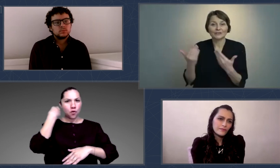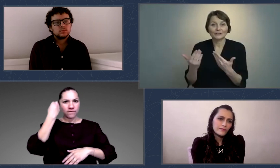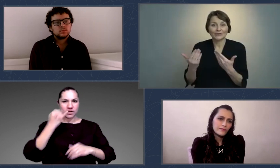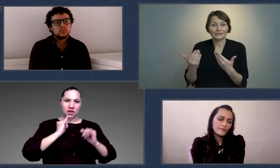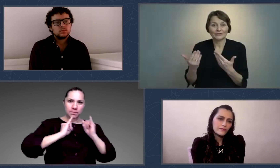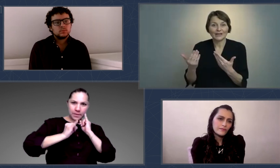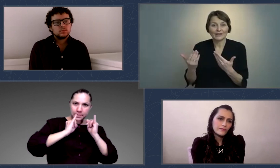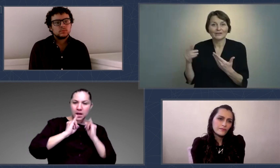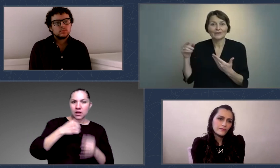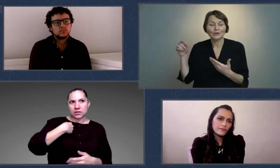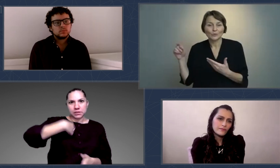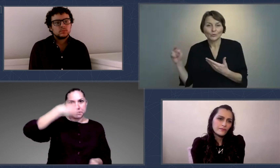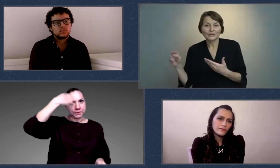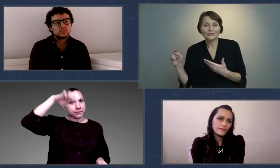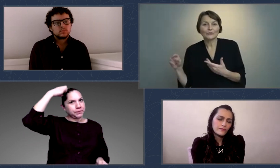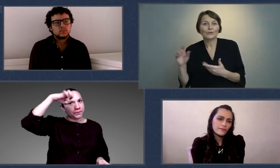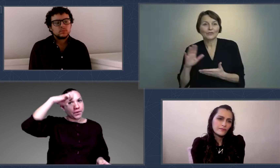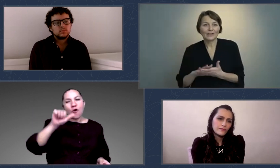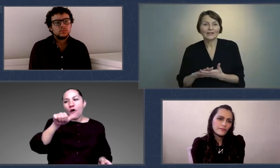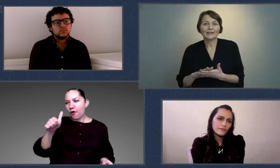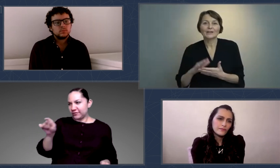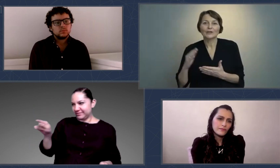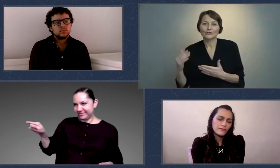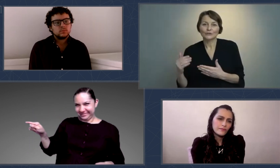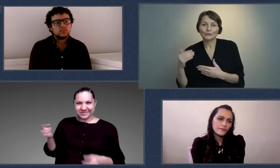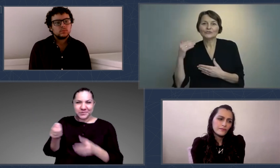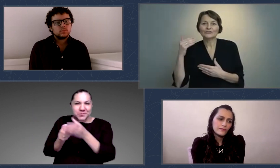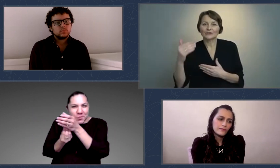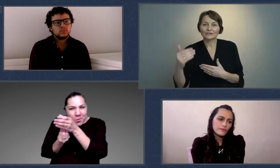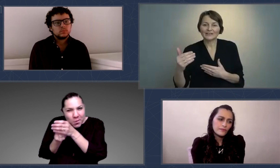y me siento con mi compañero y le digo, a ver, mira,